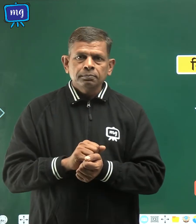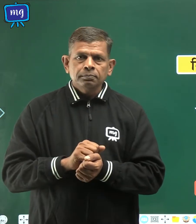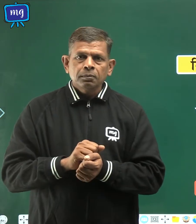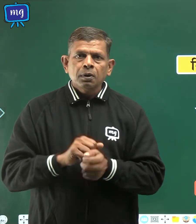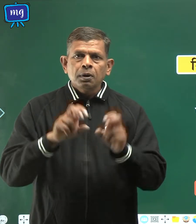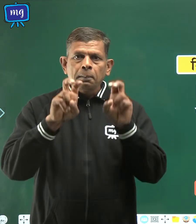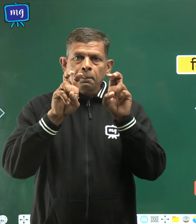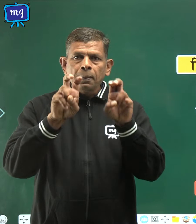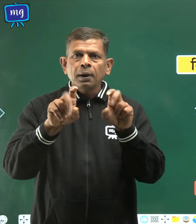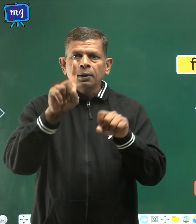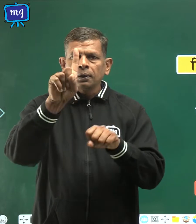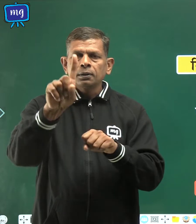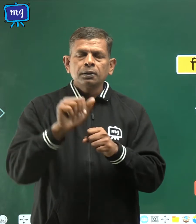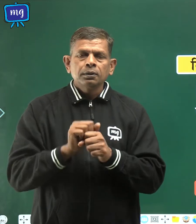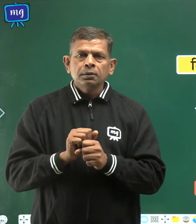पाठ 1 के